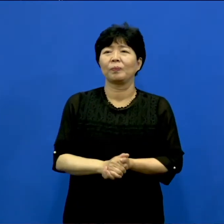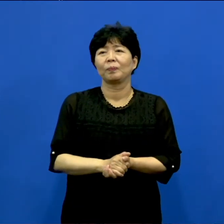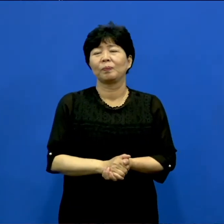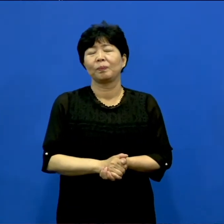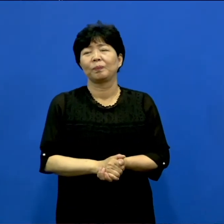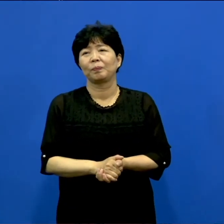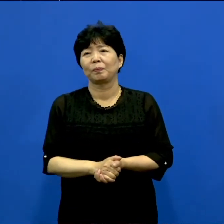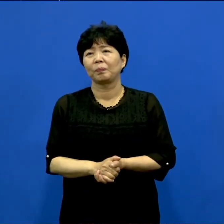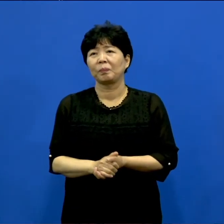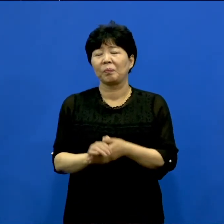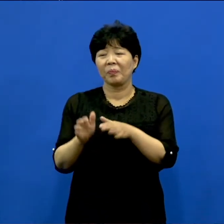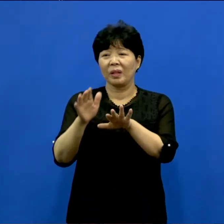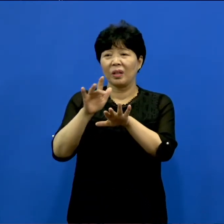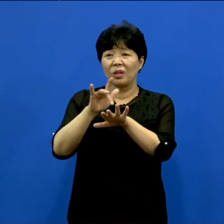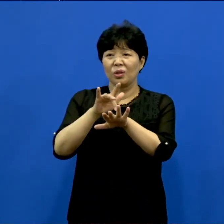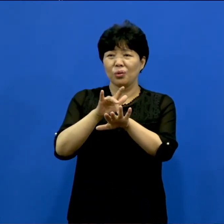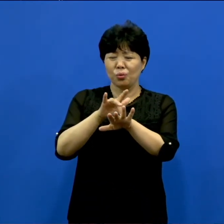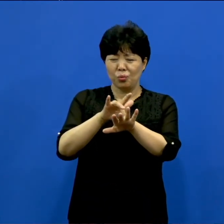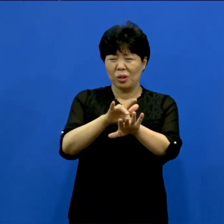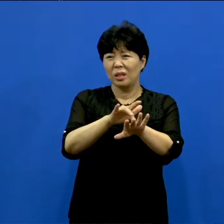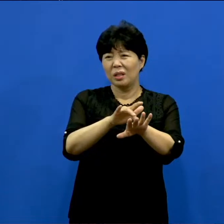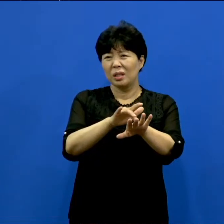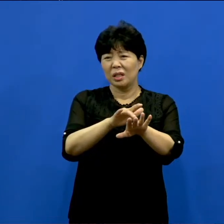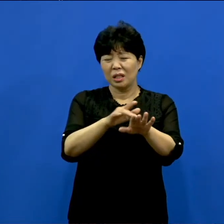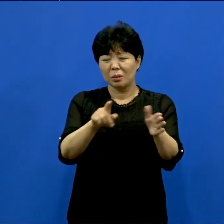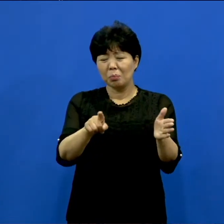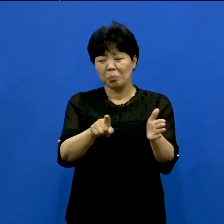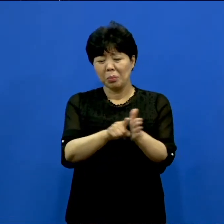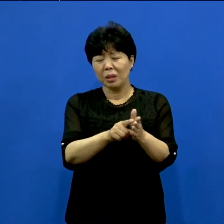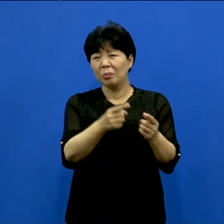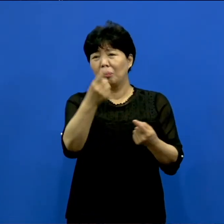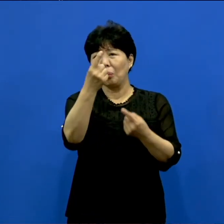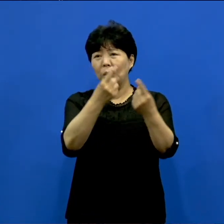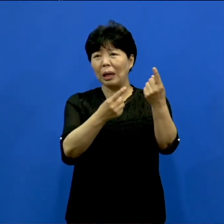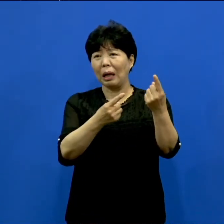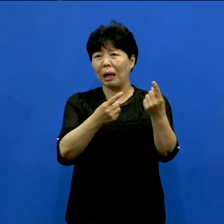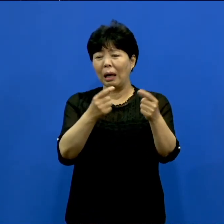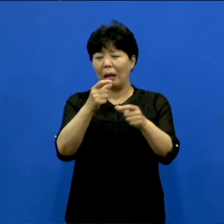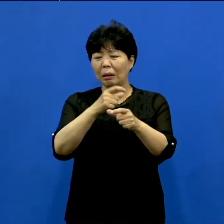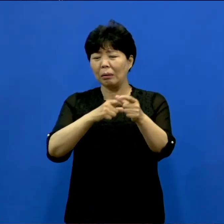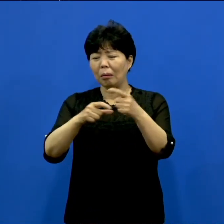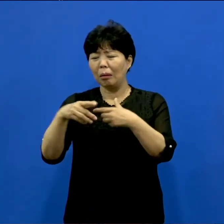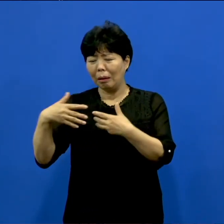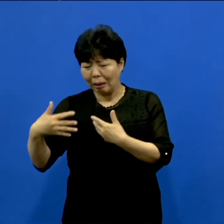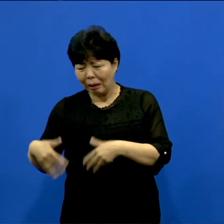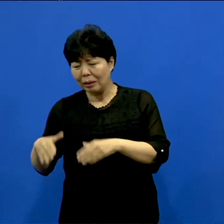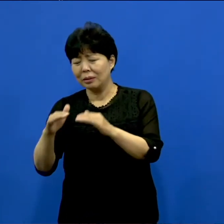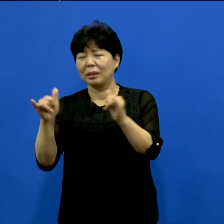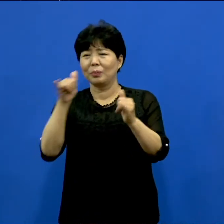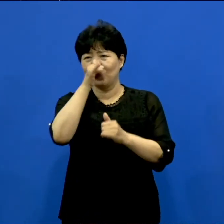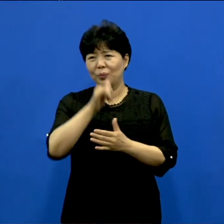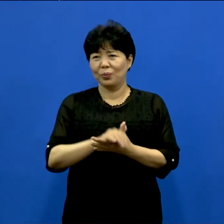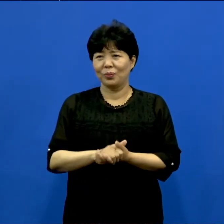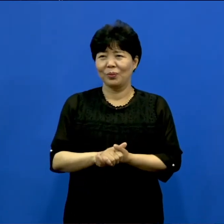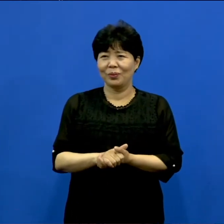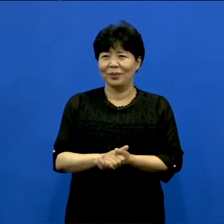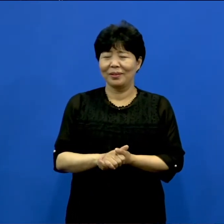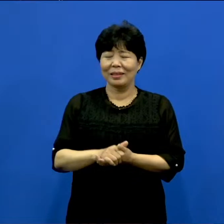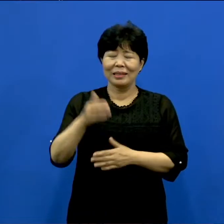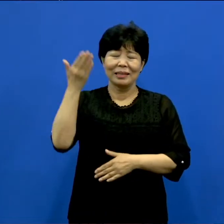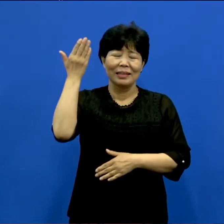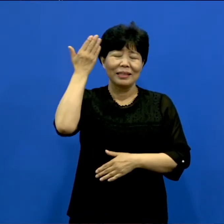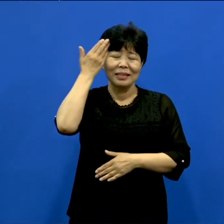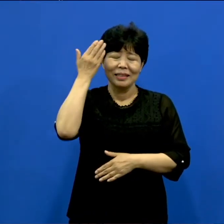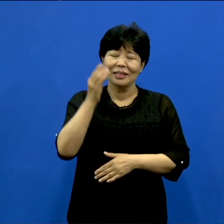어떤 사람은 귀신 믿음보다 못한 사람이 있죠. 하나님의 존재 자체도 안 믿는 사람입니다. 근데 무엇이 문제입니까? 지식적인 믿음이라는